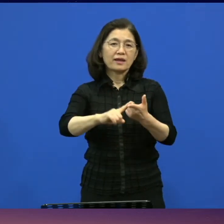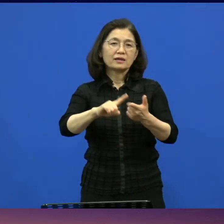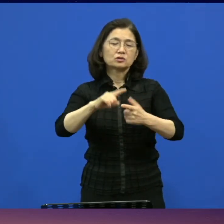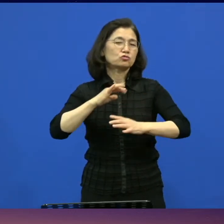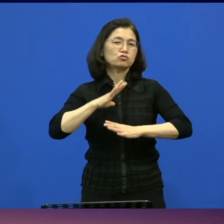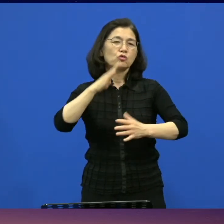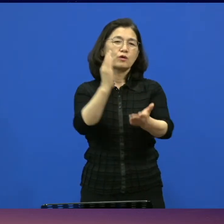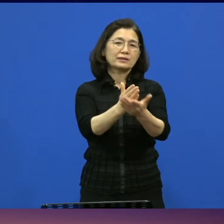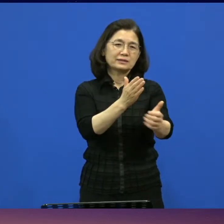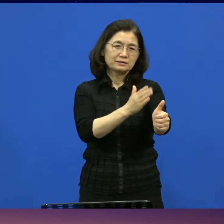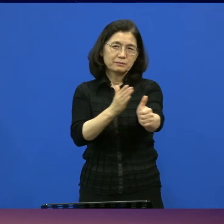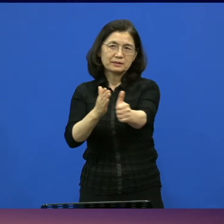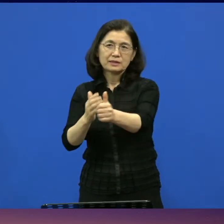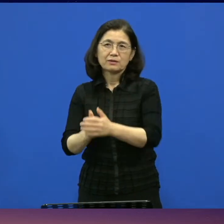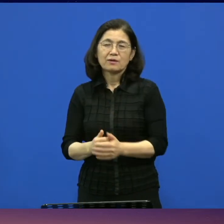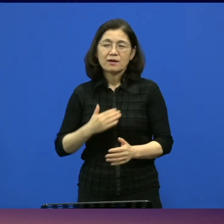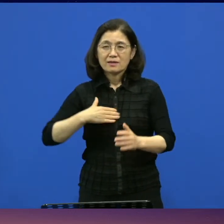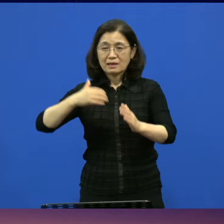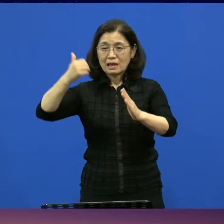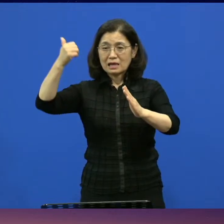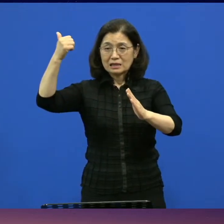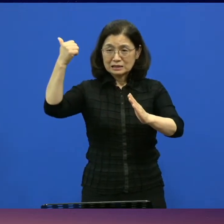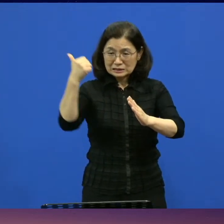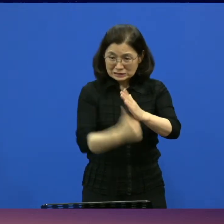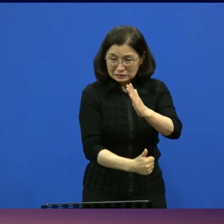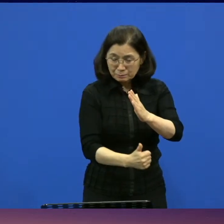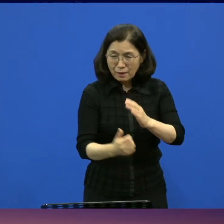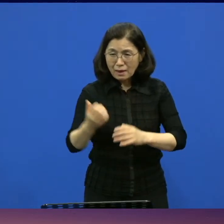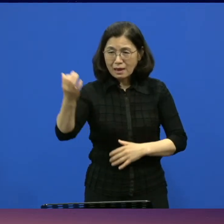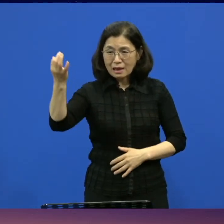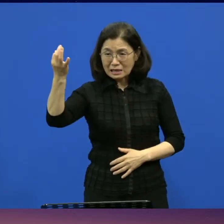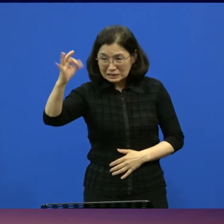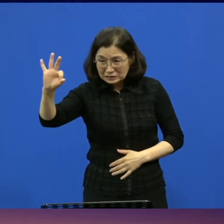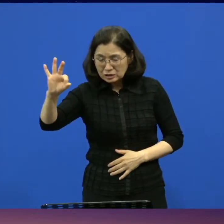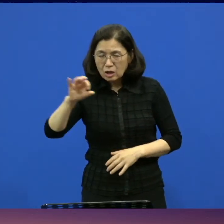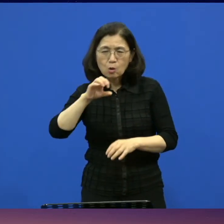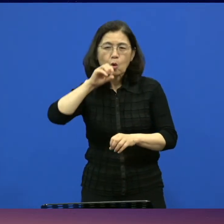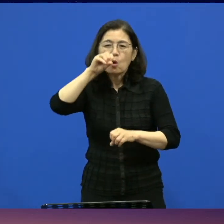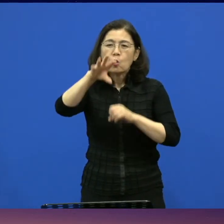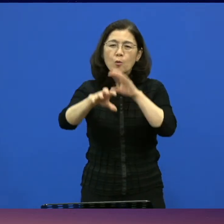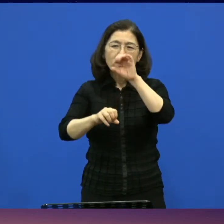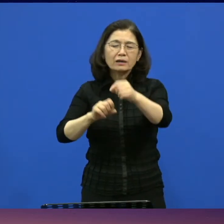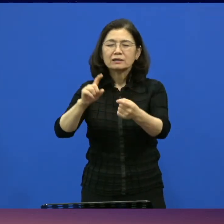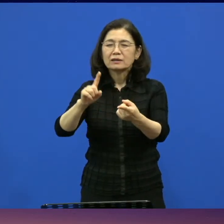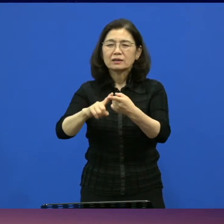여러분들이 실패, 그거 인정하고 고백하는 거 전혀 두려워하지 마세요.